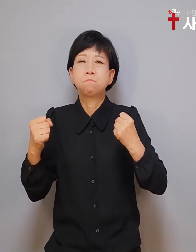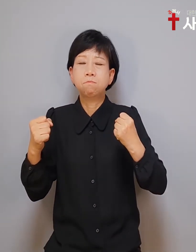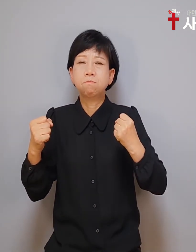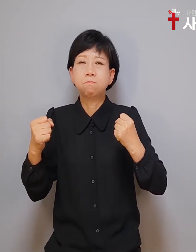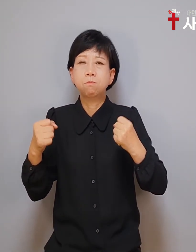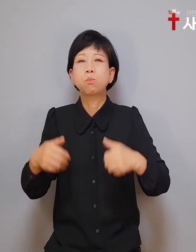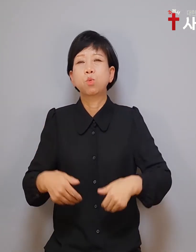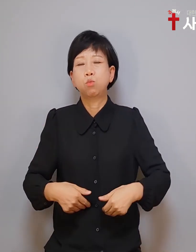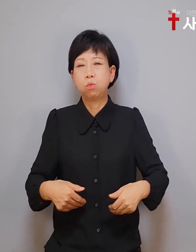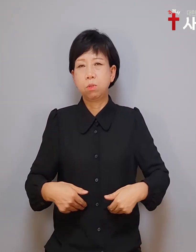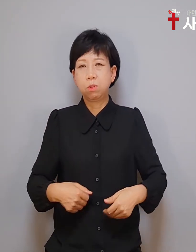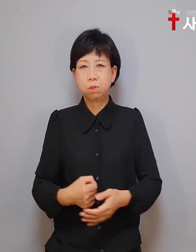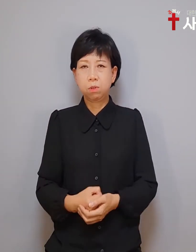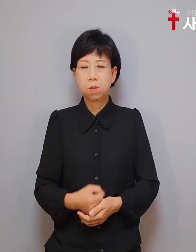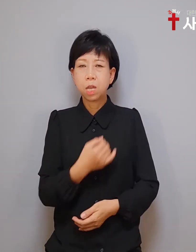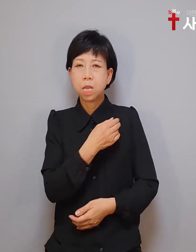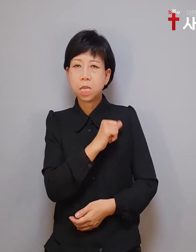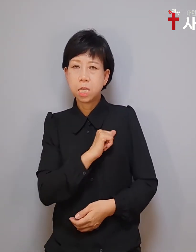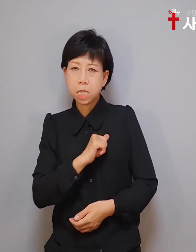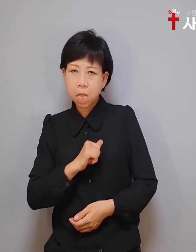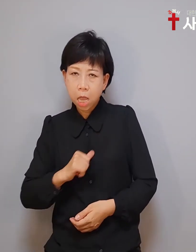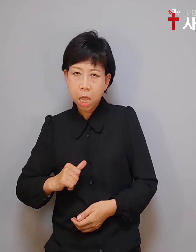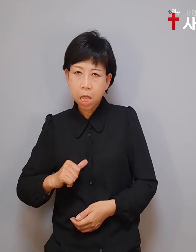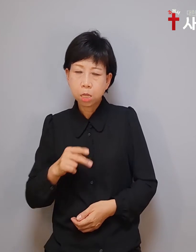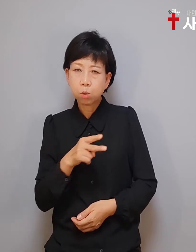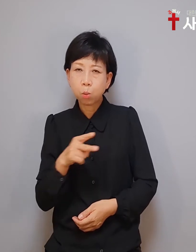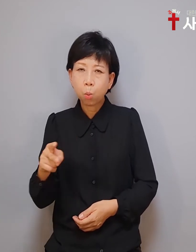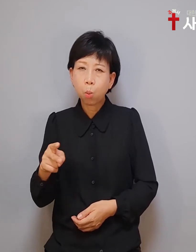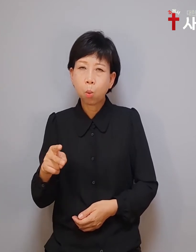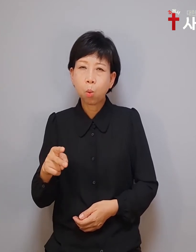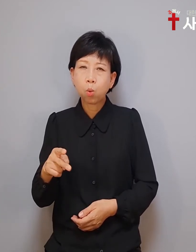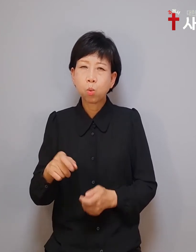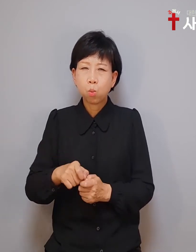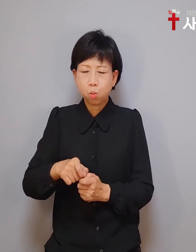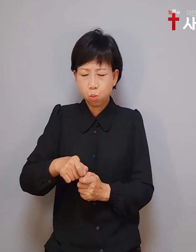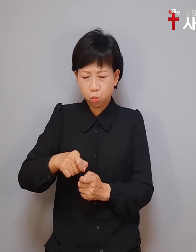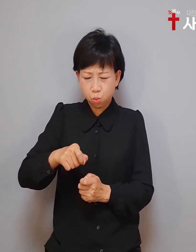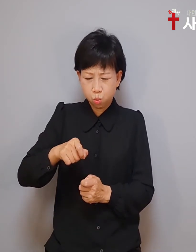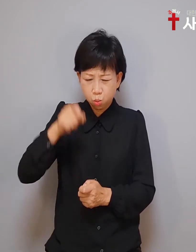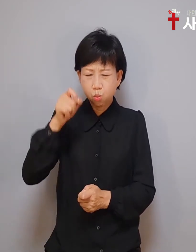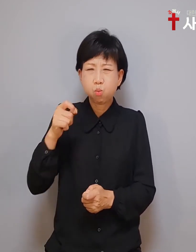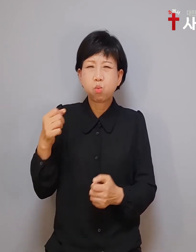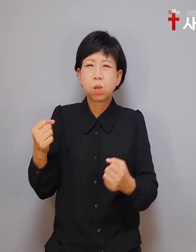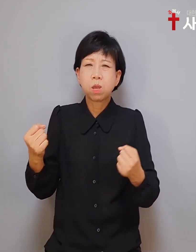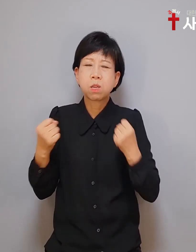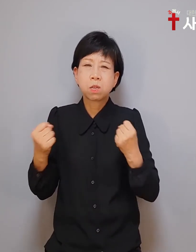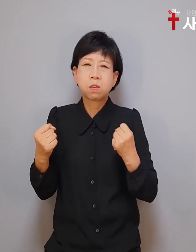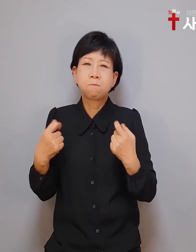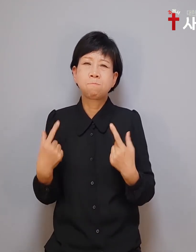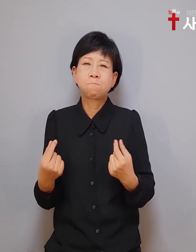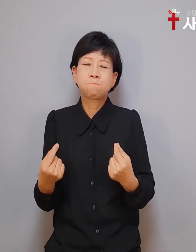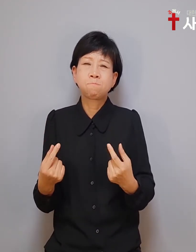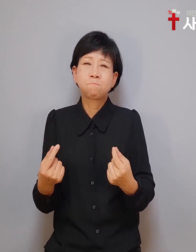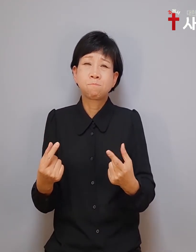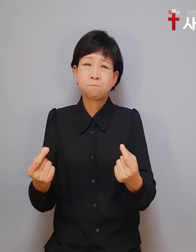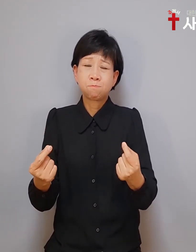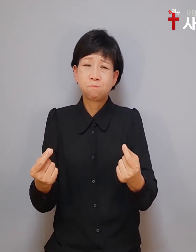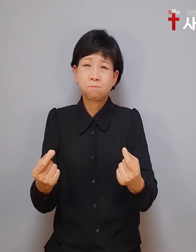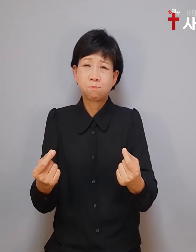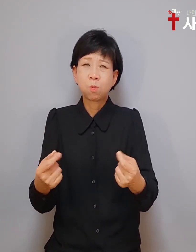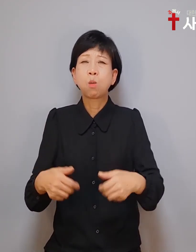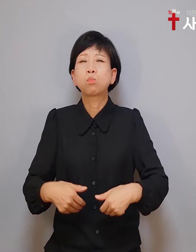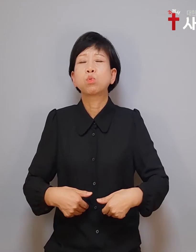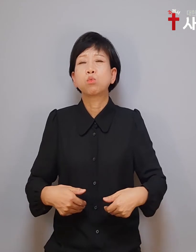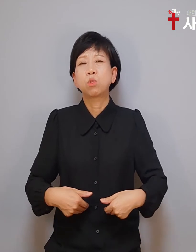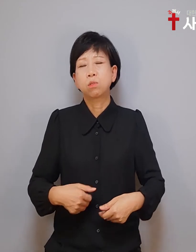뭐라고요? 지구력이에요. 지구력. 그 지구력을 가져야 돼요. 참고 견디는 시간들이